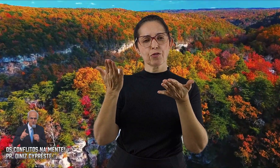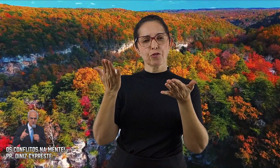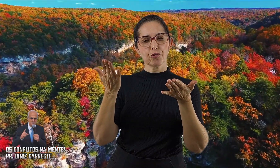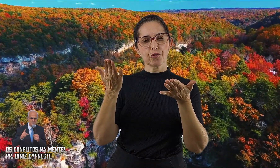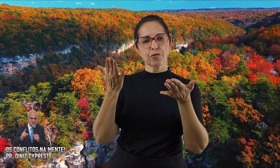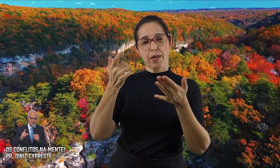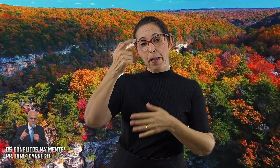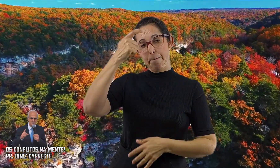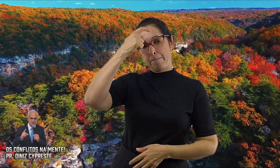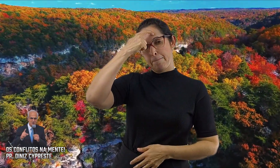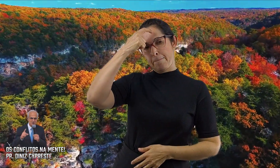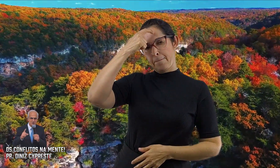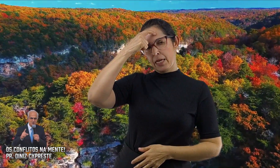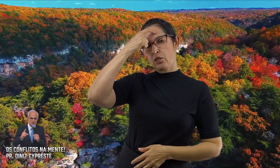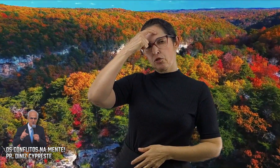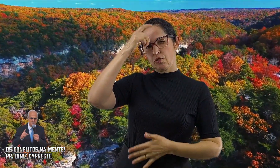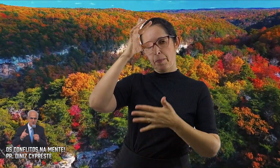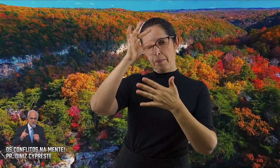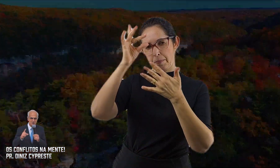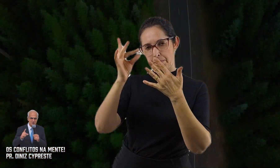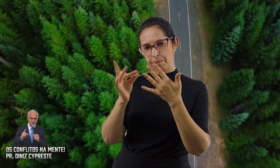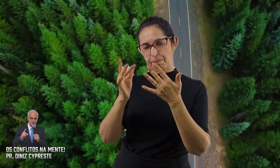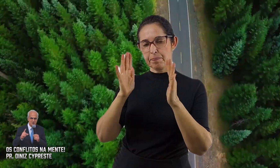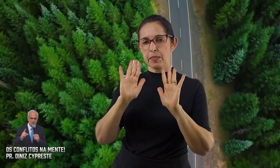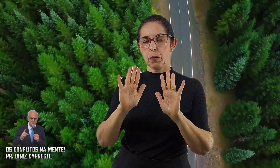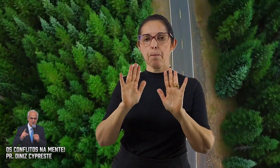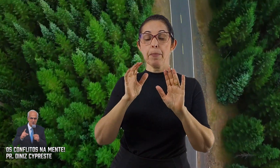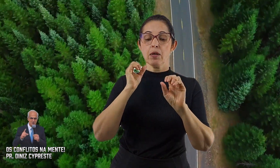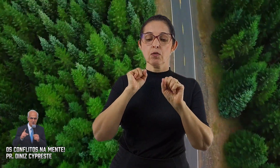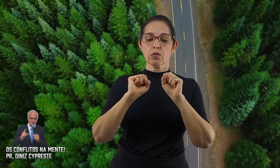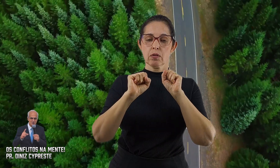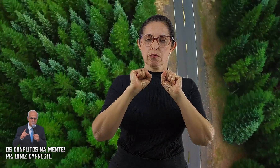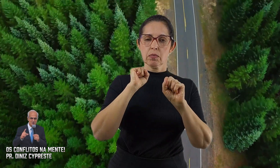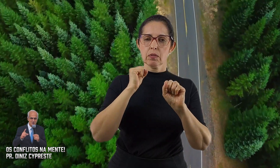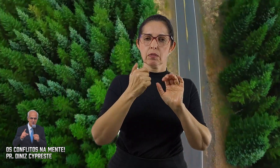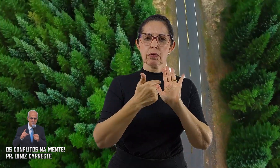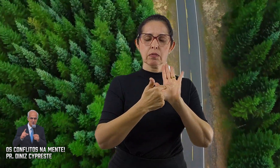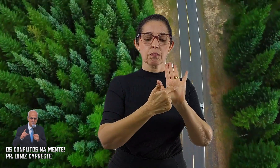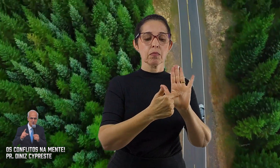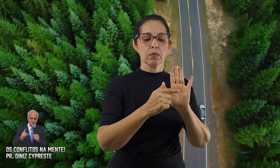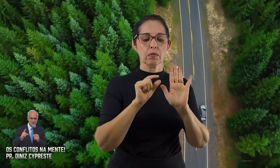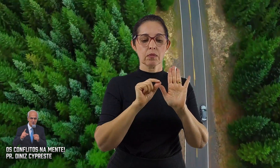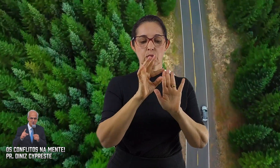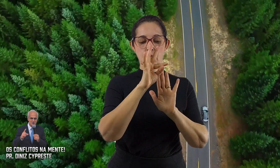O salmista diz nesse salmo, texto,